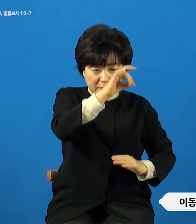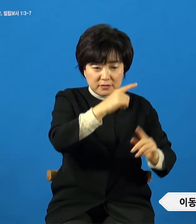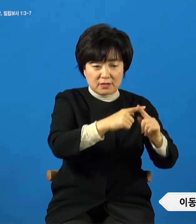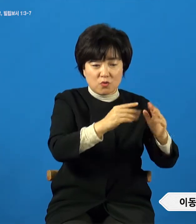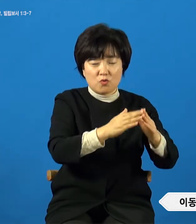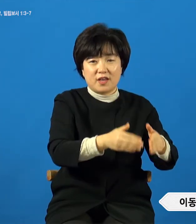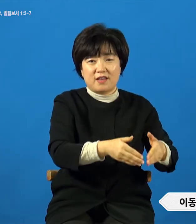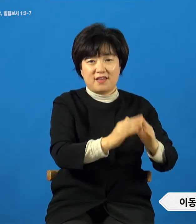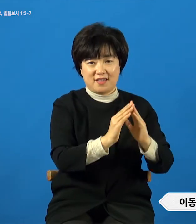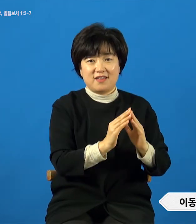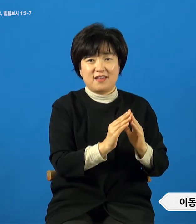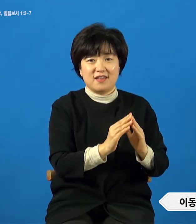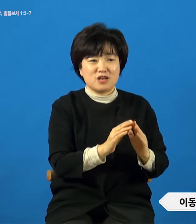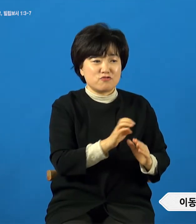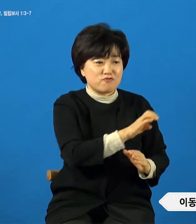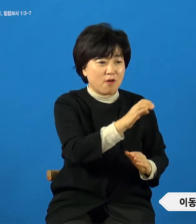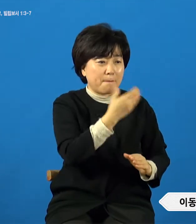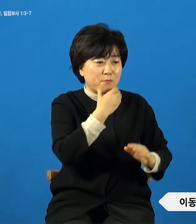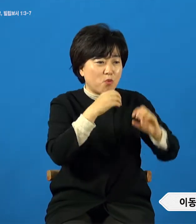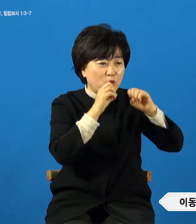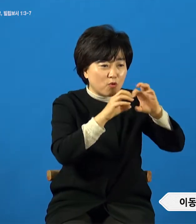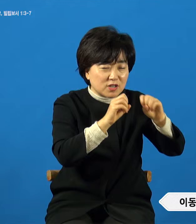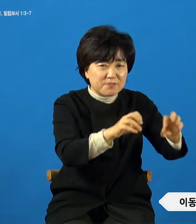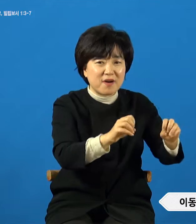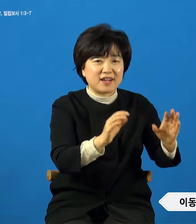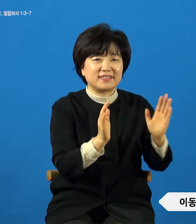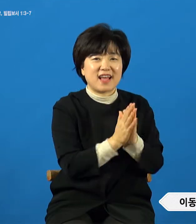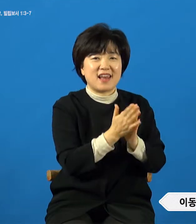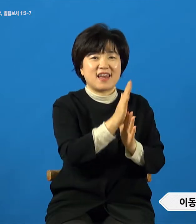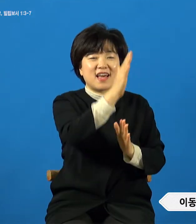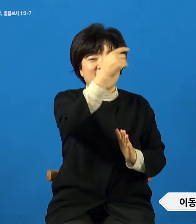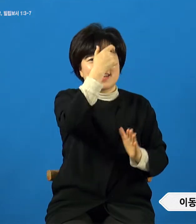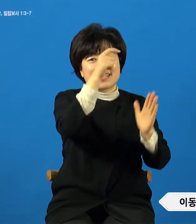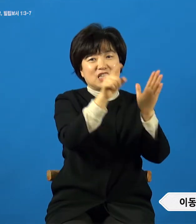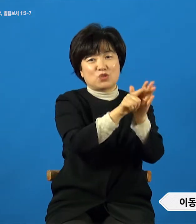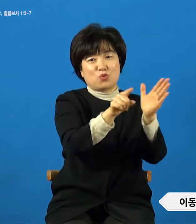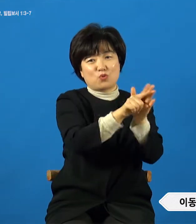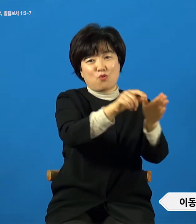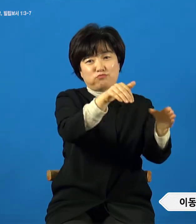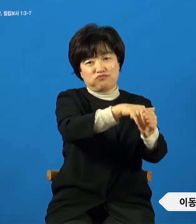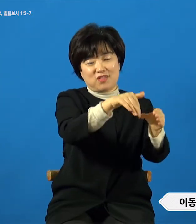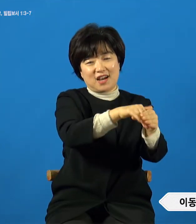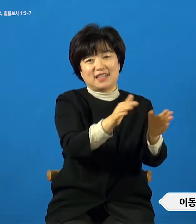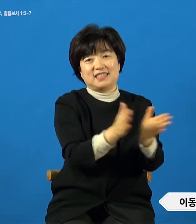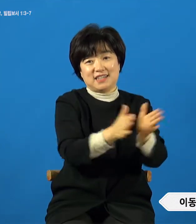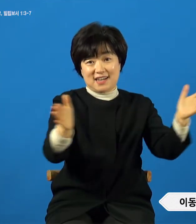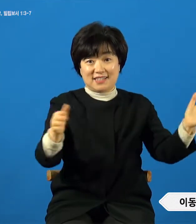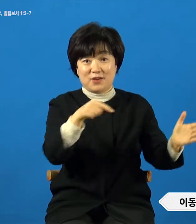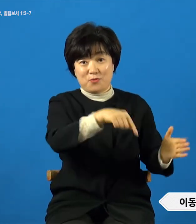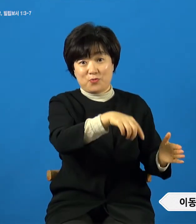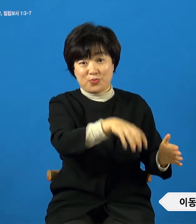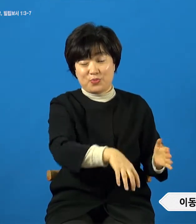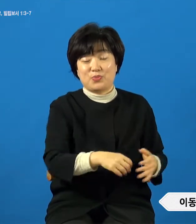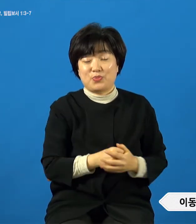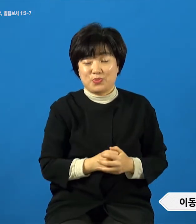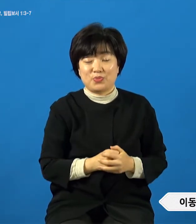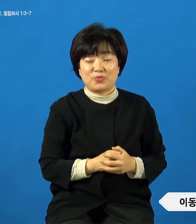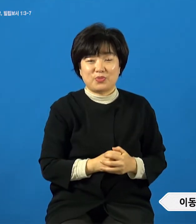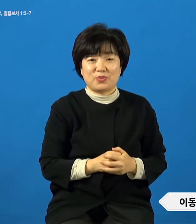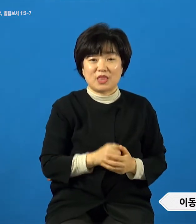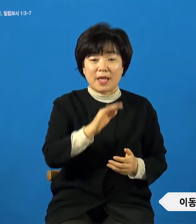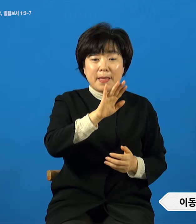그래서 드디어 유럽 복음화, 유럽의 찬란한 기독교 문명사가 바로 시작된 것입니다. 자, 이